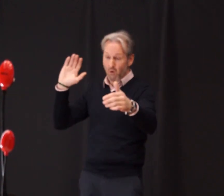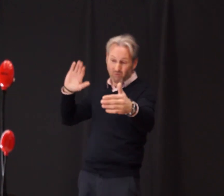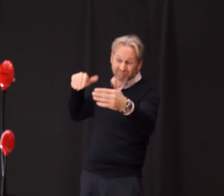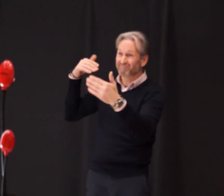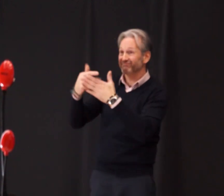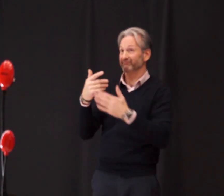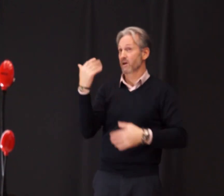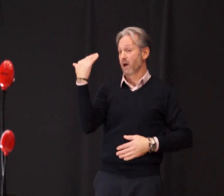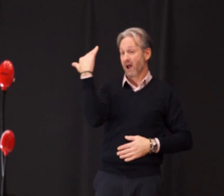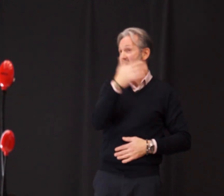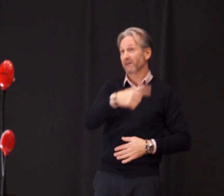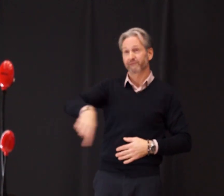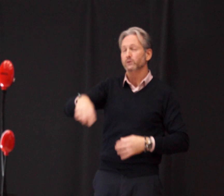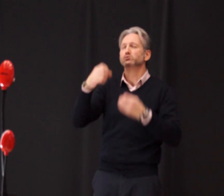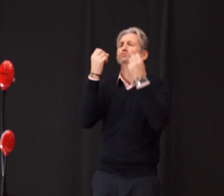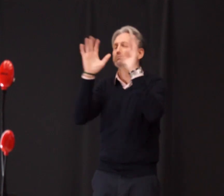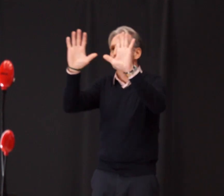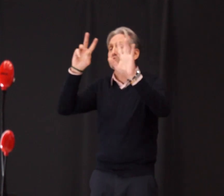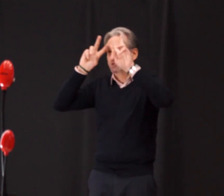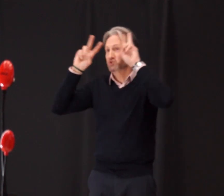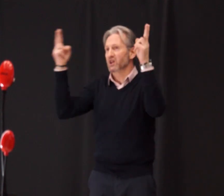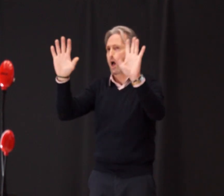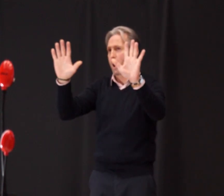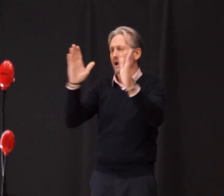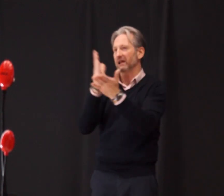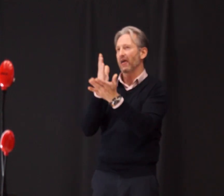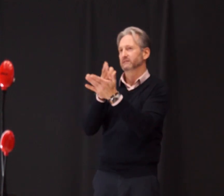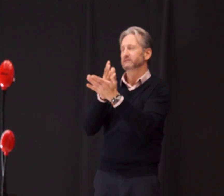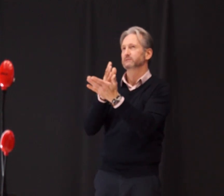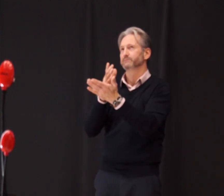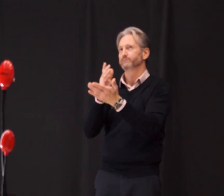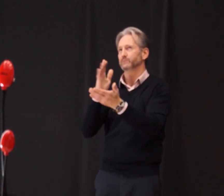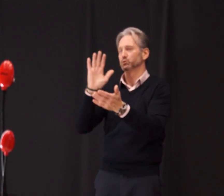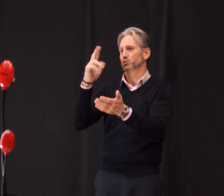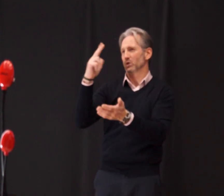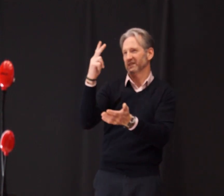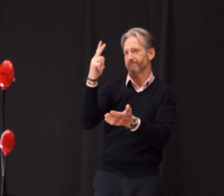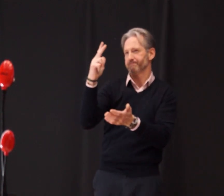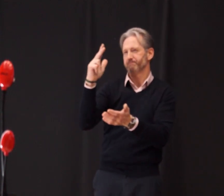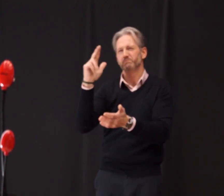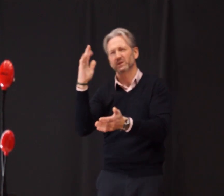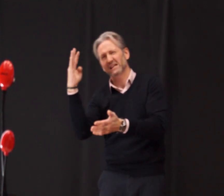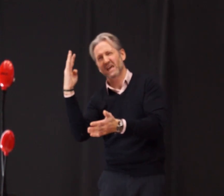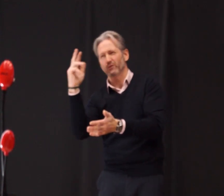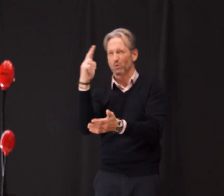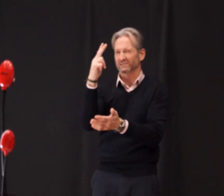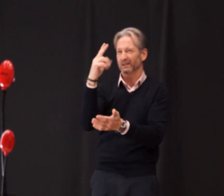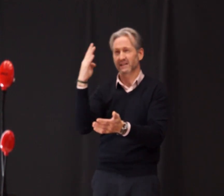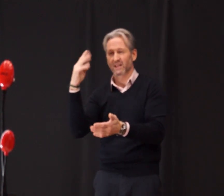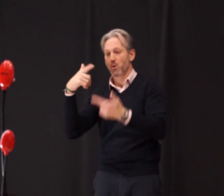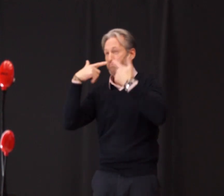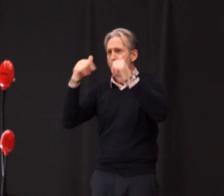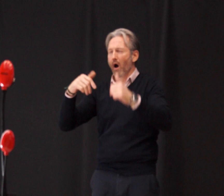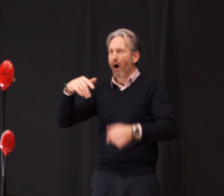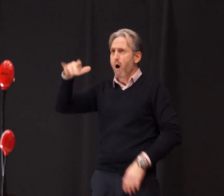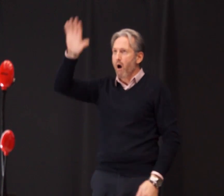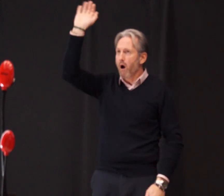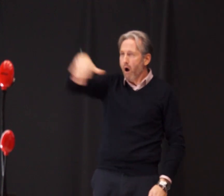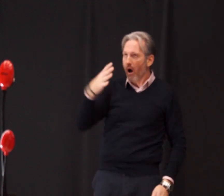dernier, l'idée c'est de permettre aux enfants qui sortent des classes, pour moi c'est après la